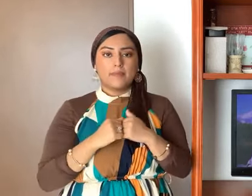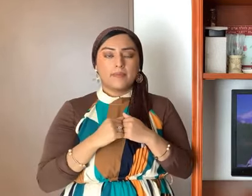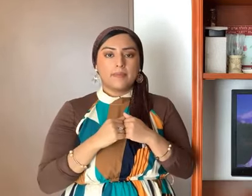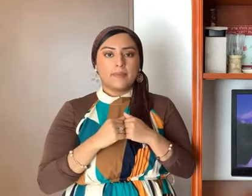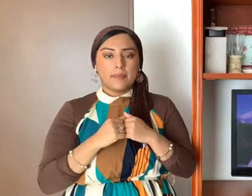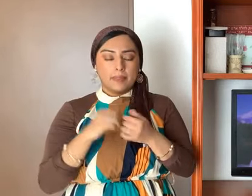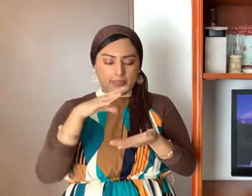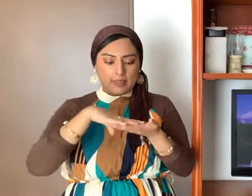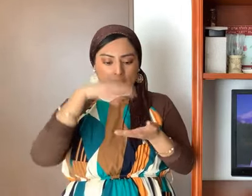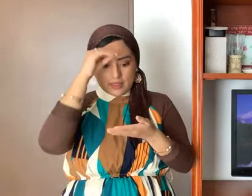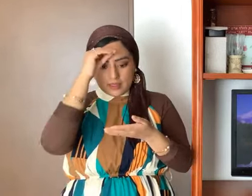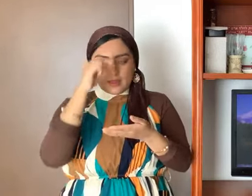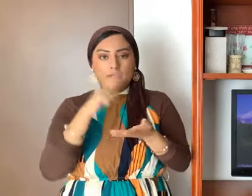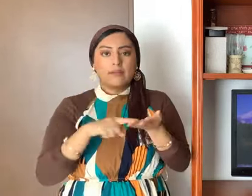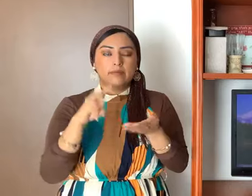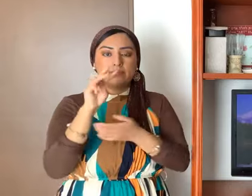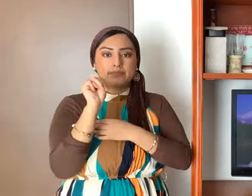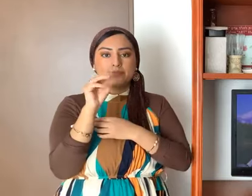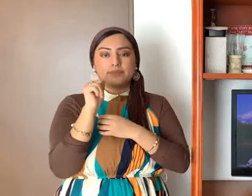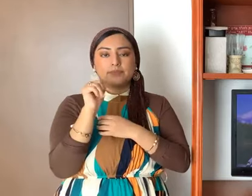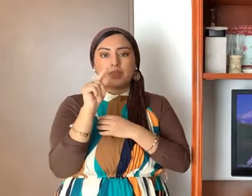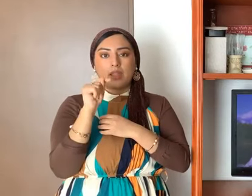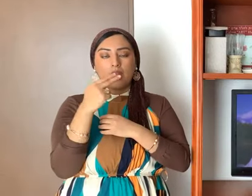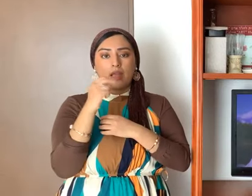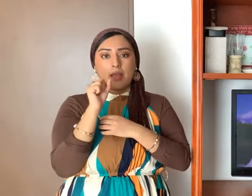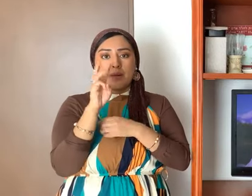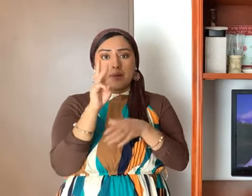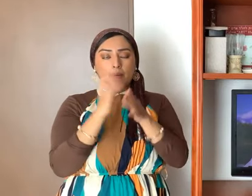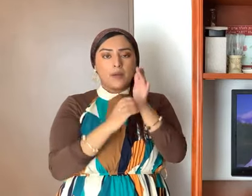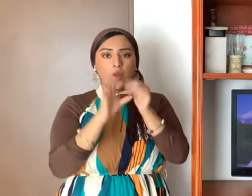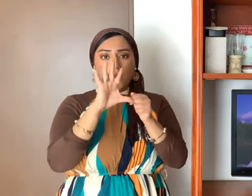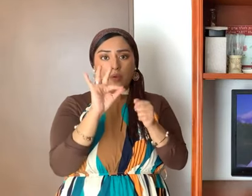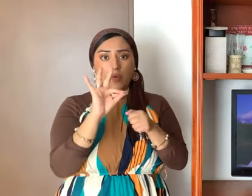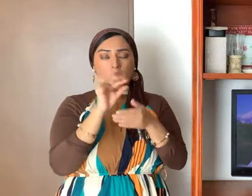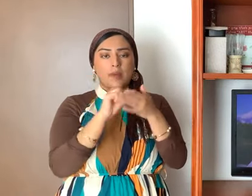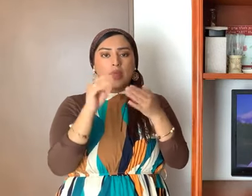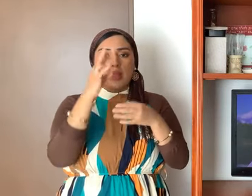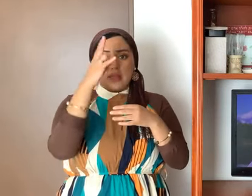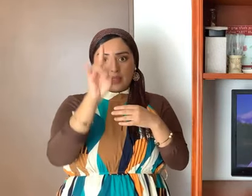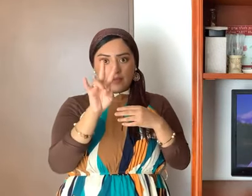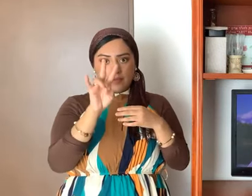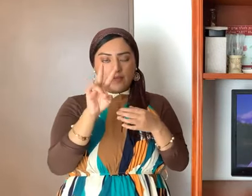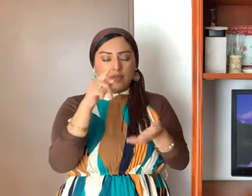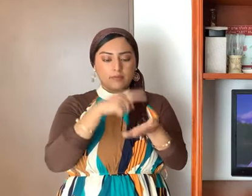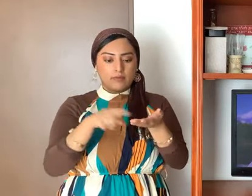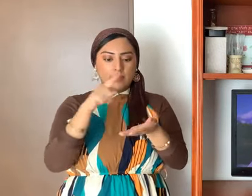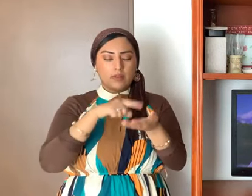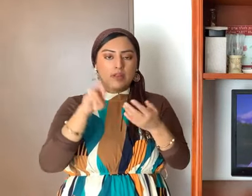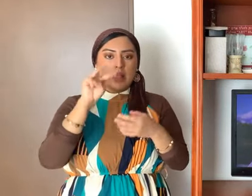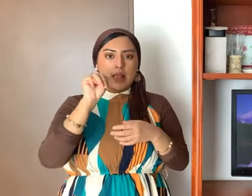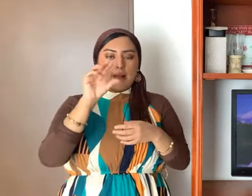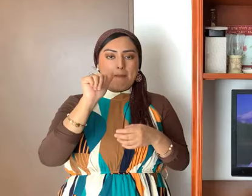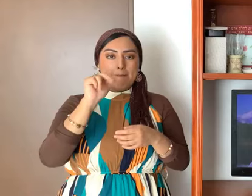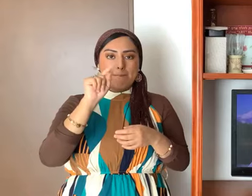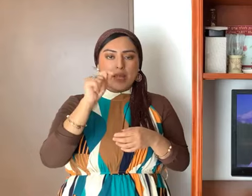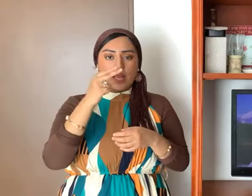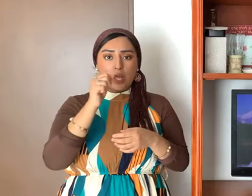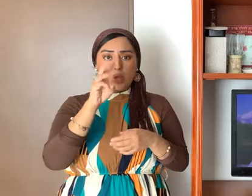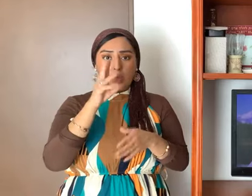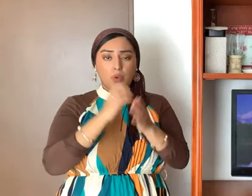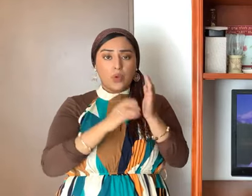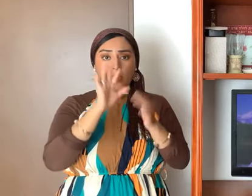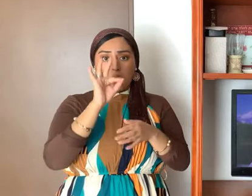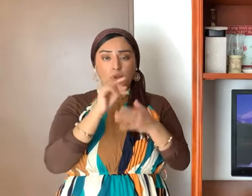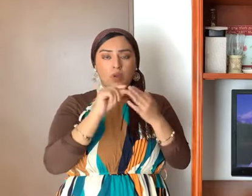Vamos a ver esta cita. Vamos a Mateo 9, verso 17. Vamos a Mateo 9,